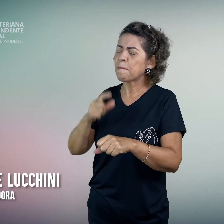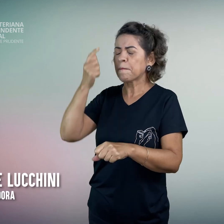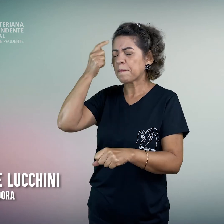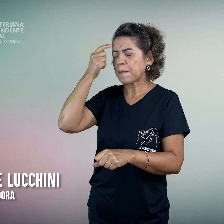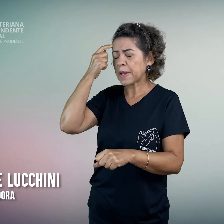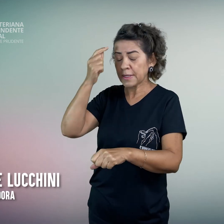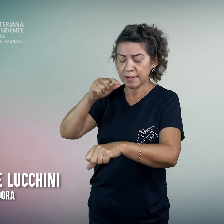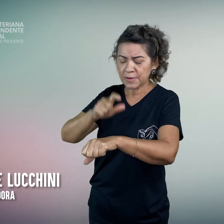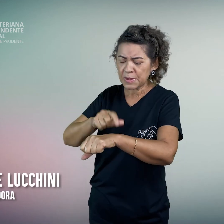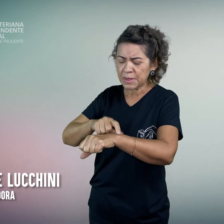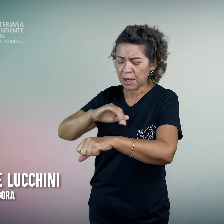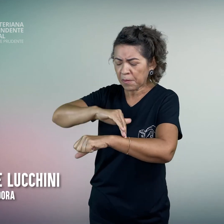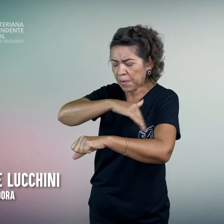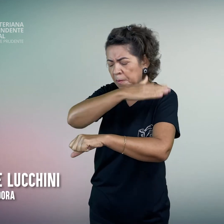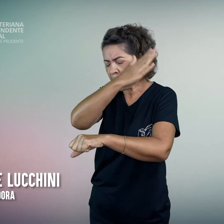Gaste o tempo que precisar.